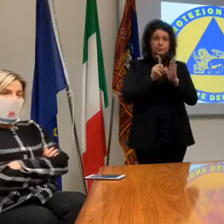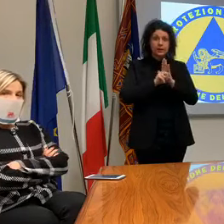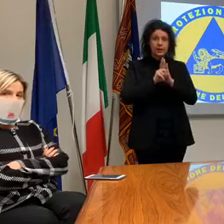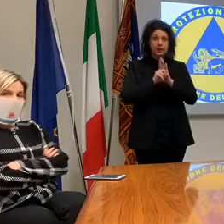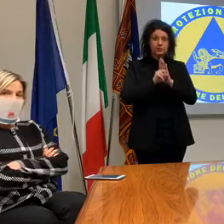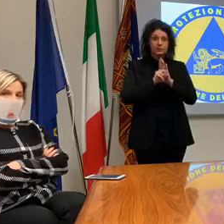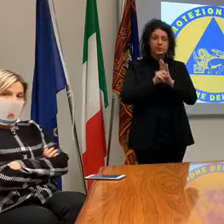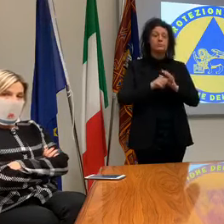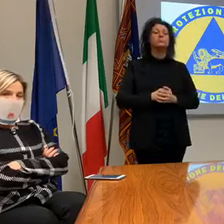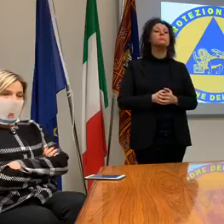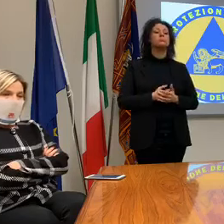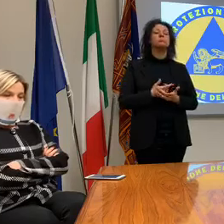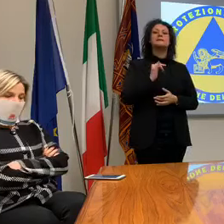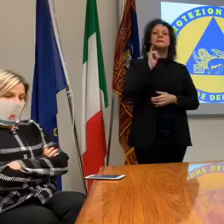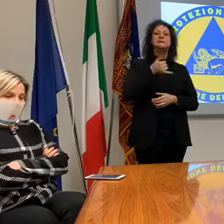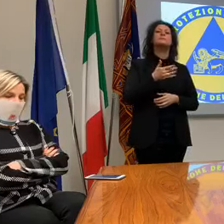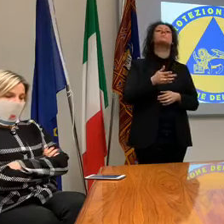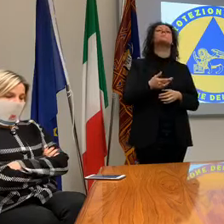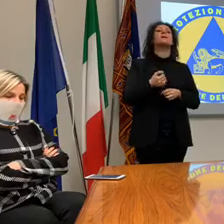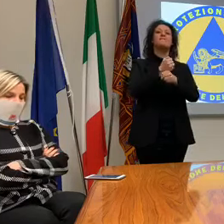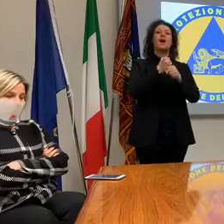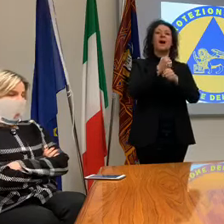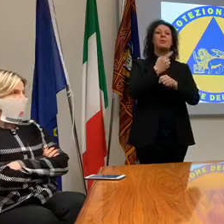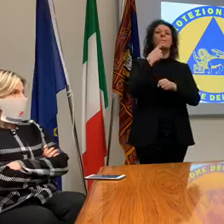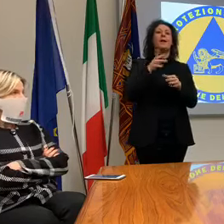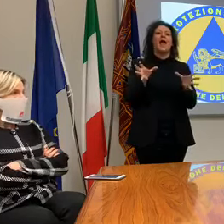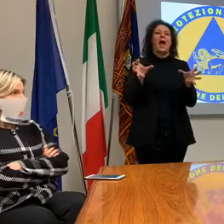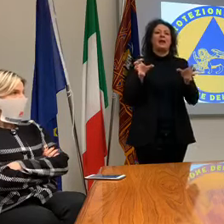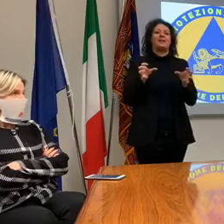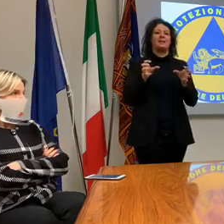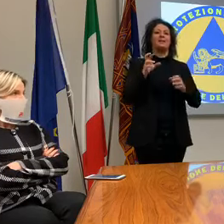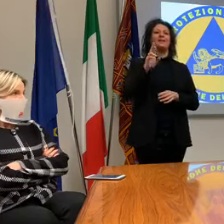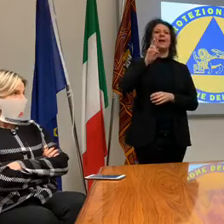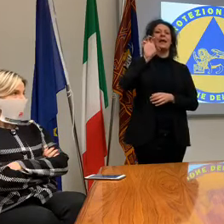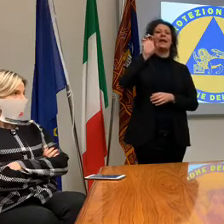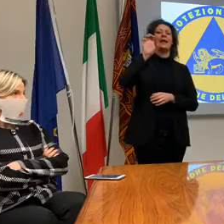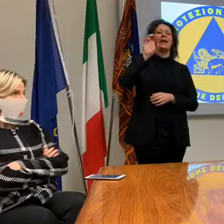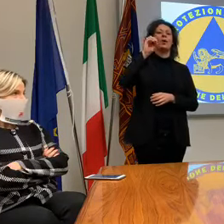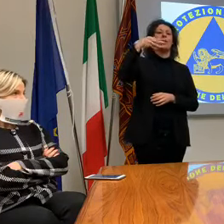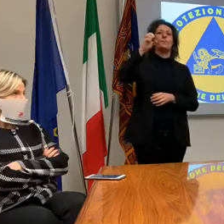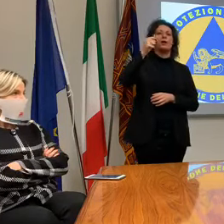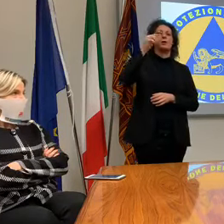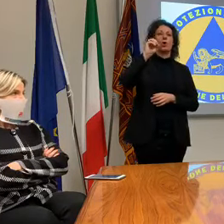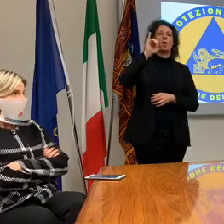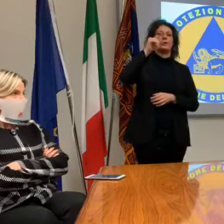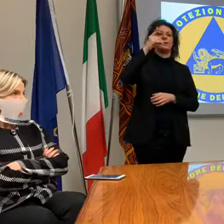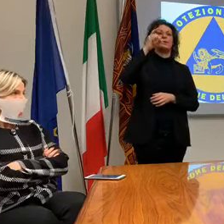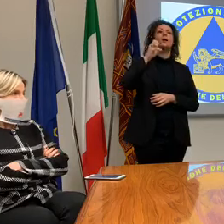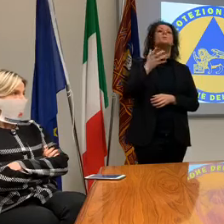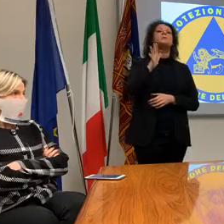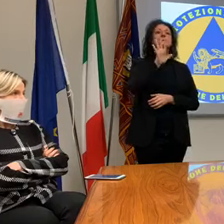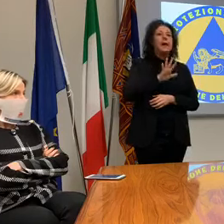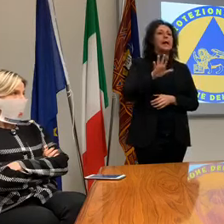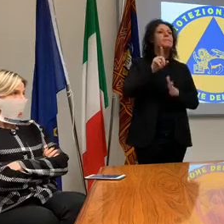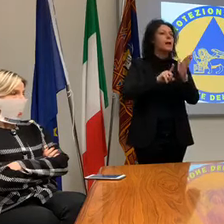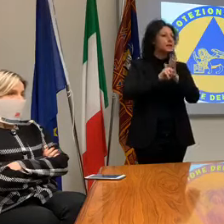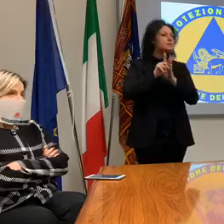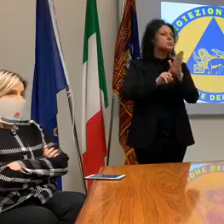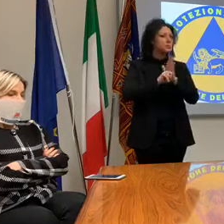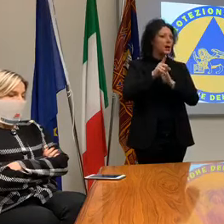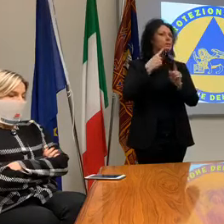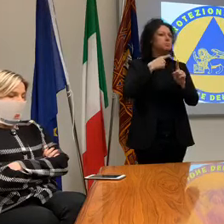risultati positivi. Ma guardate, lo dico da uomo della strada, perché è giusto che sia la comunità scientifica che porti una